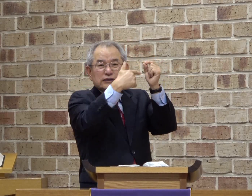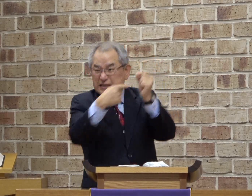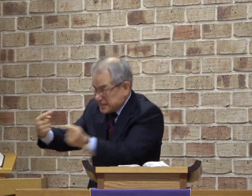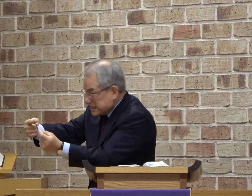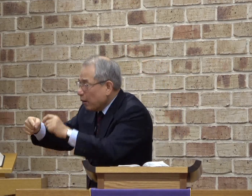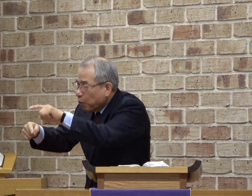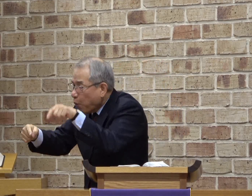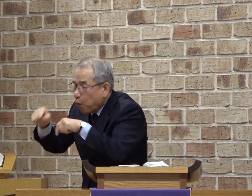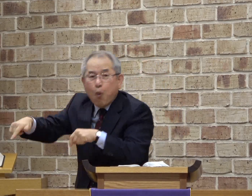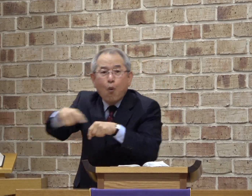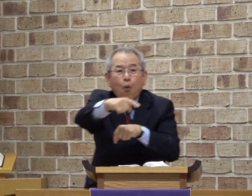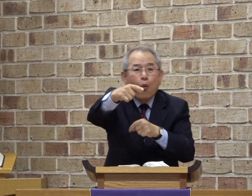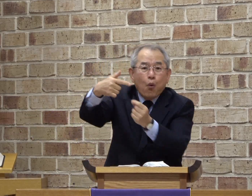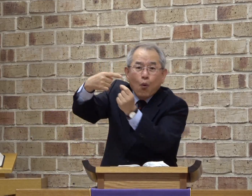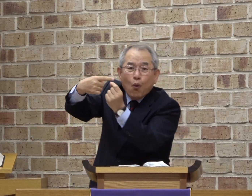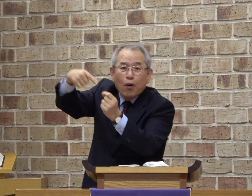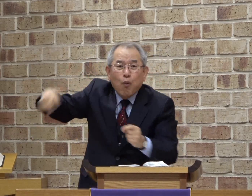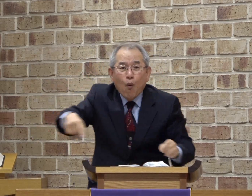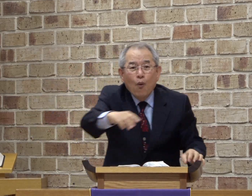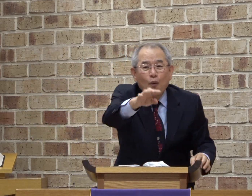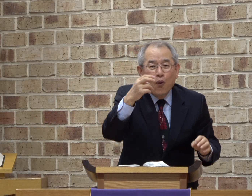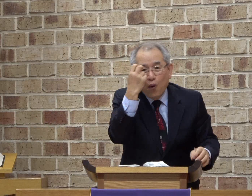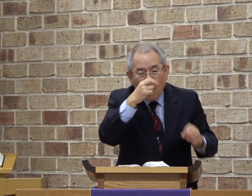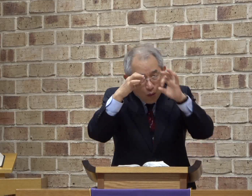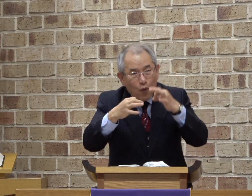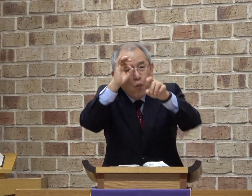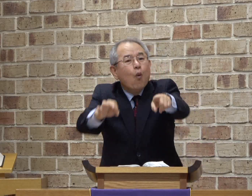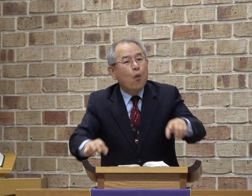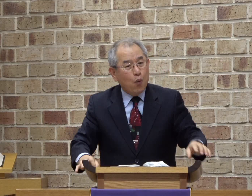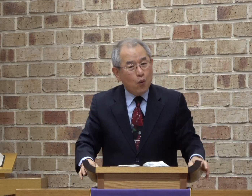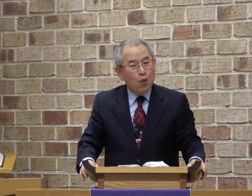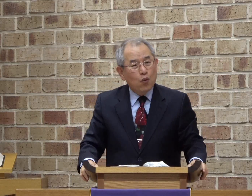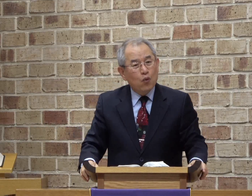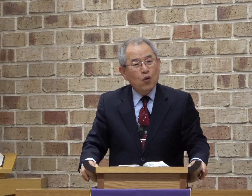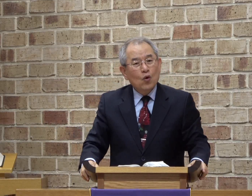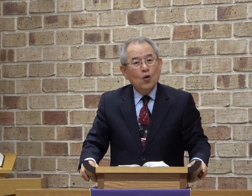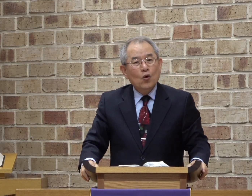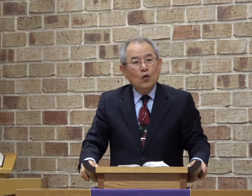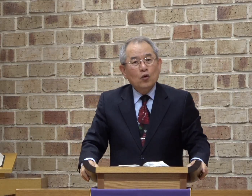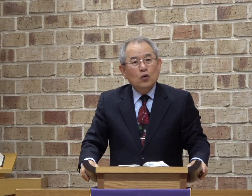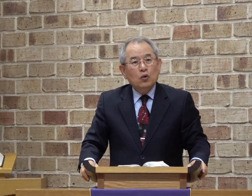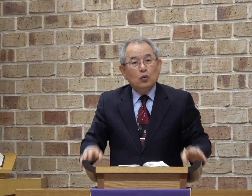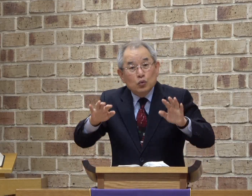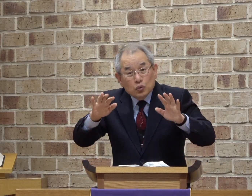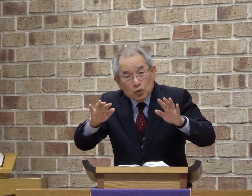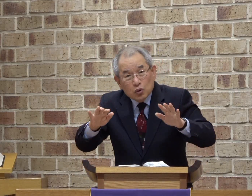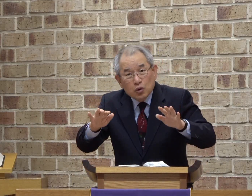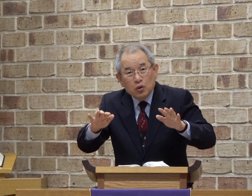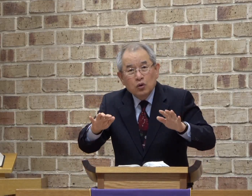말씀을 붙이십시오. 하나님을 사랑하고 찬양하고 감사하며 예배 빠지지 말아야겠구나.